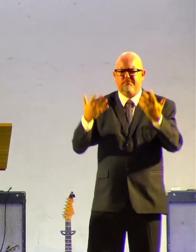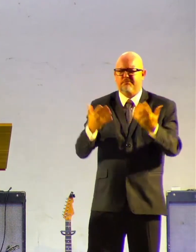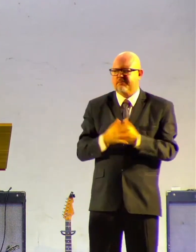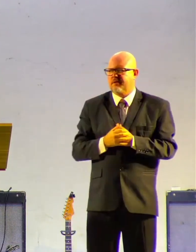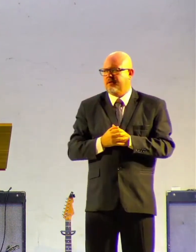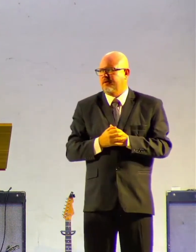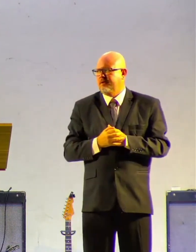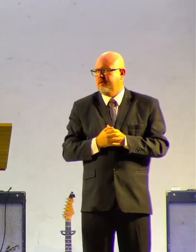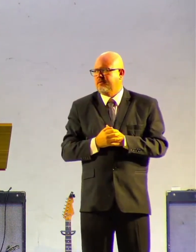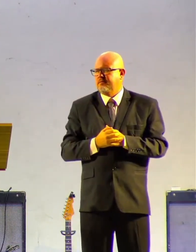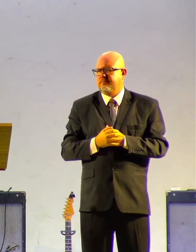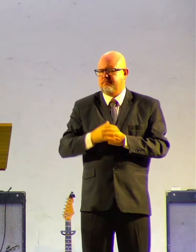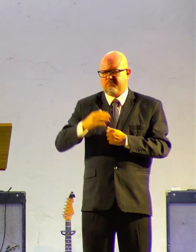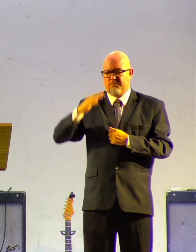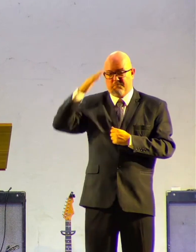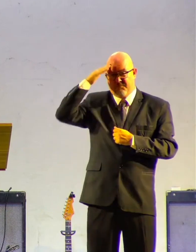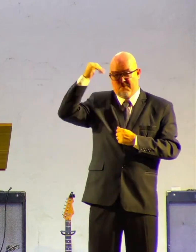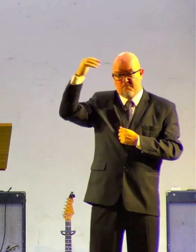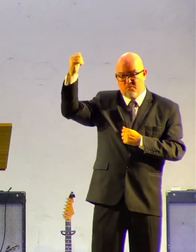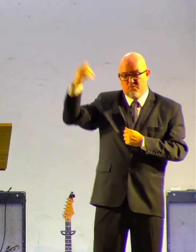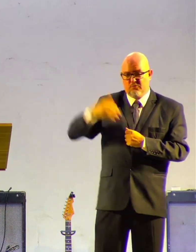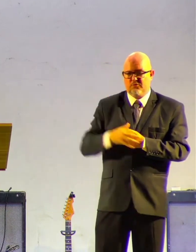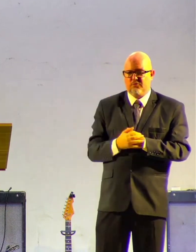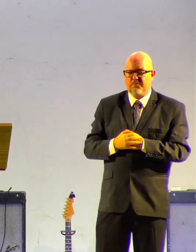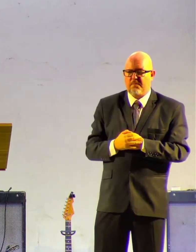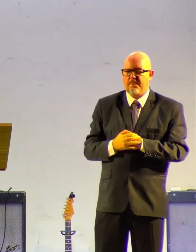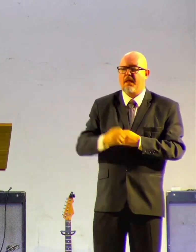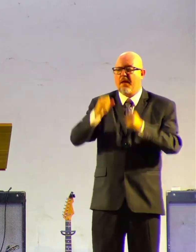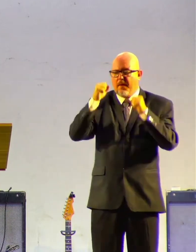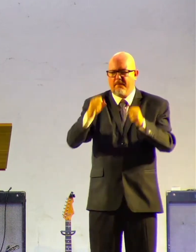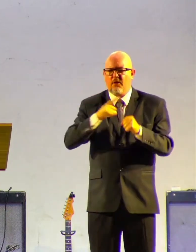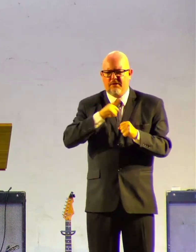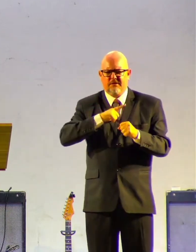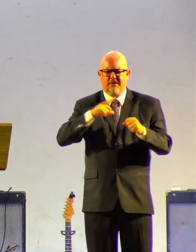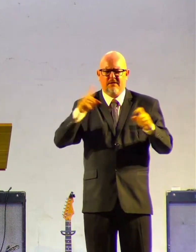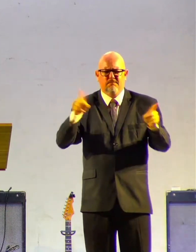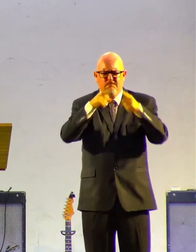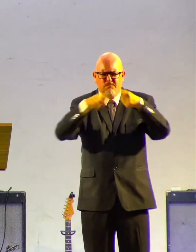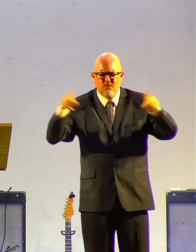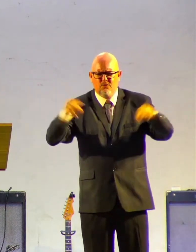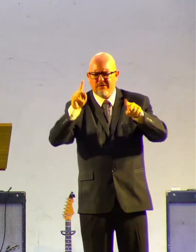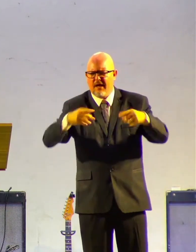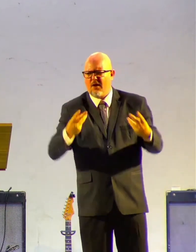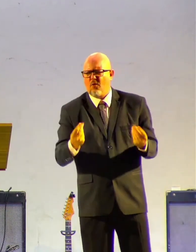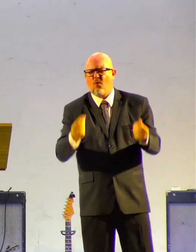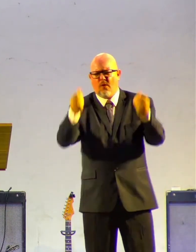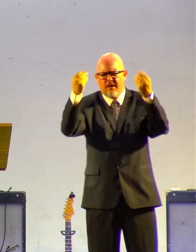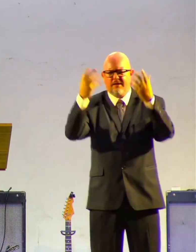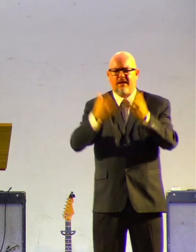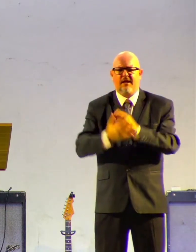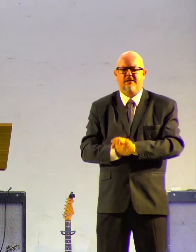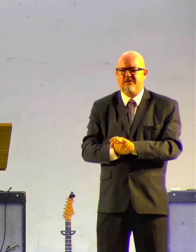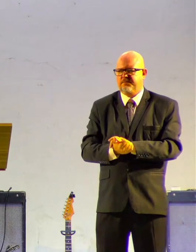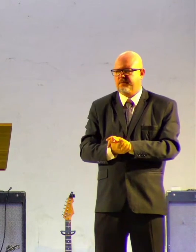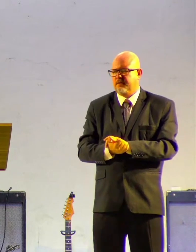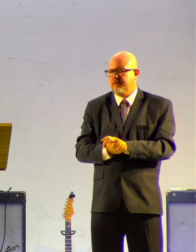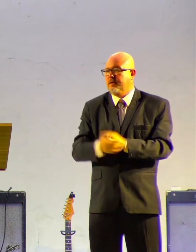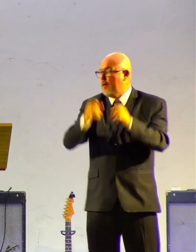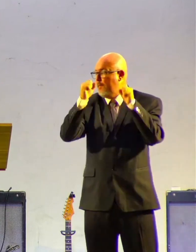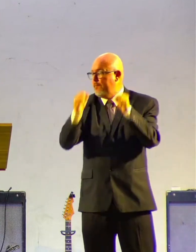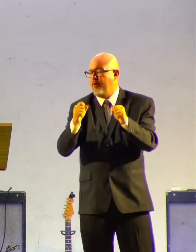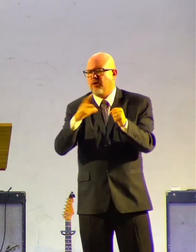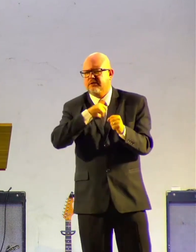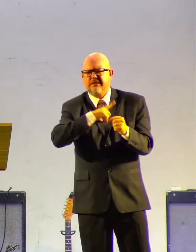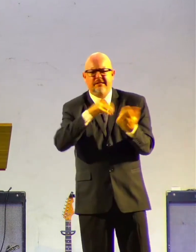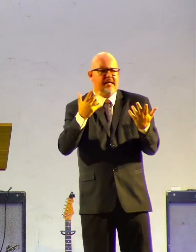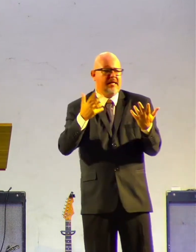informados, eloquentes, você pode ter músicos de qualidade excelente, você